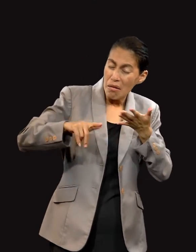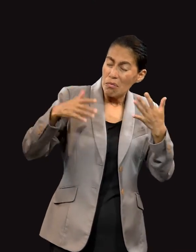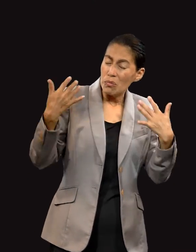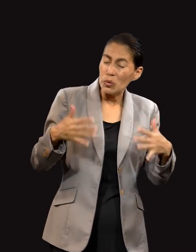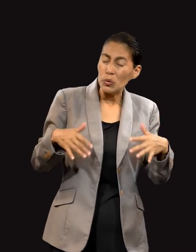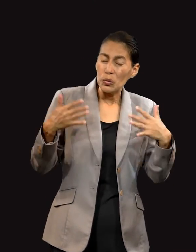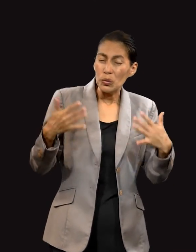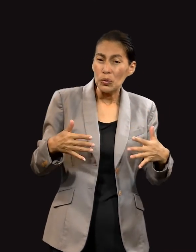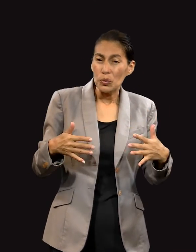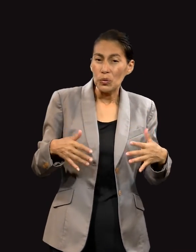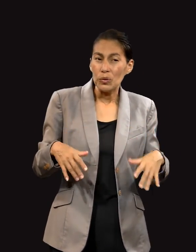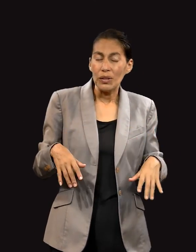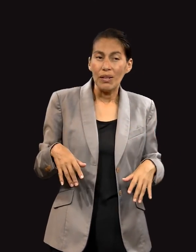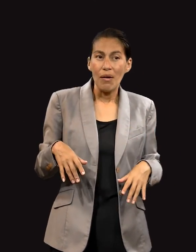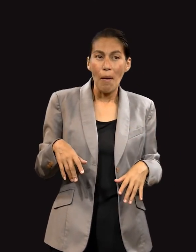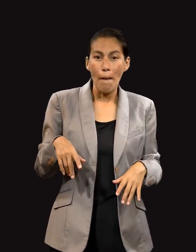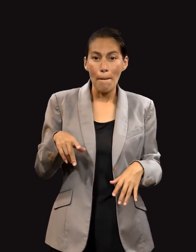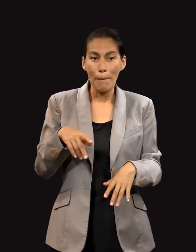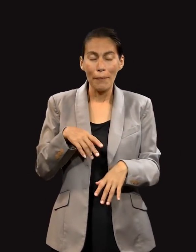dañado.